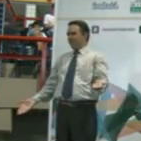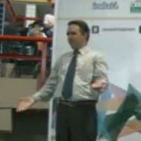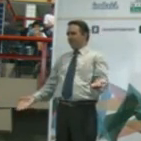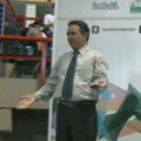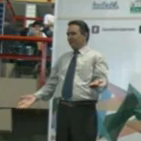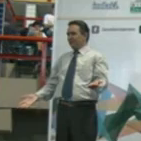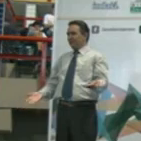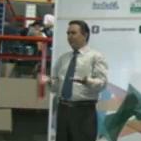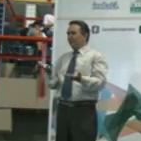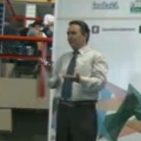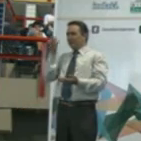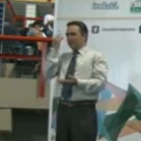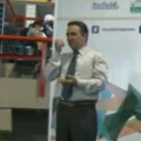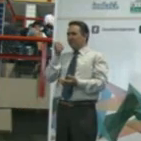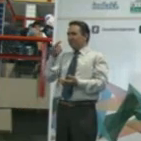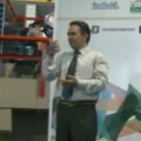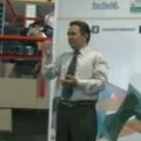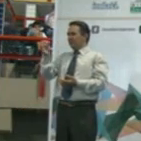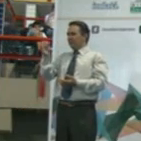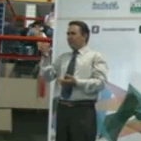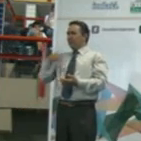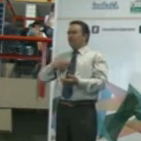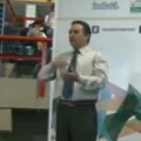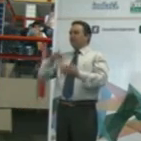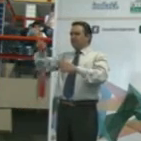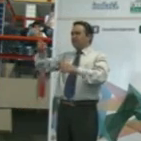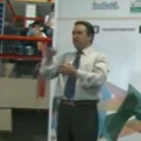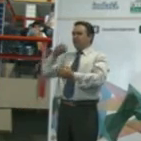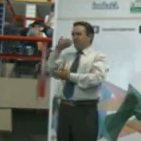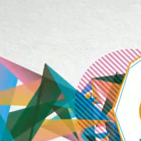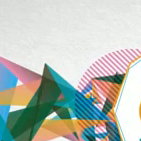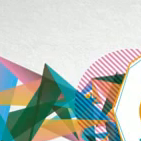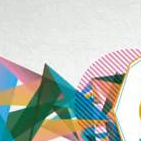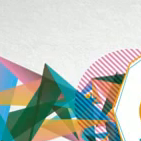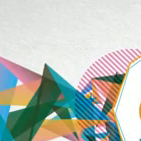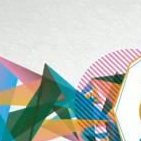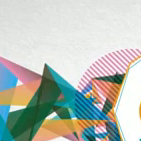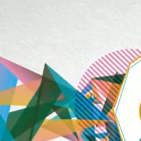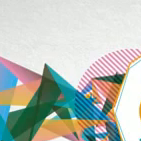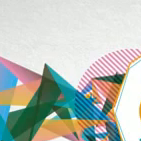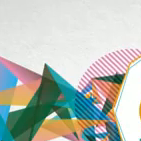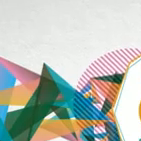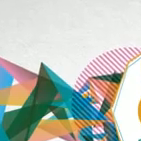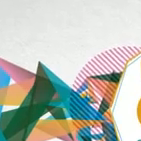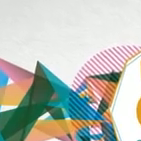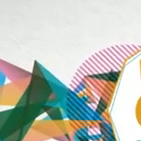escrever 120, termina a prova e eu não termino de resolver a questão.